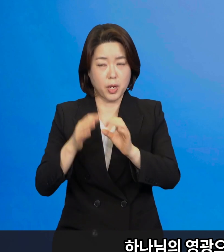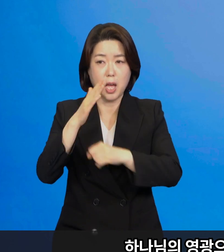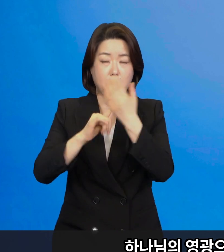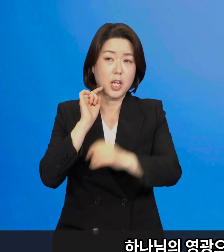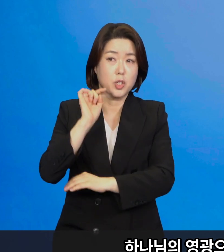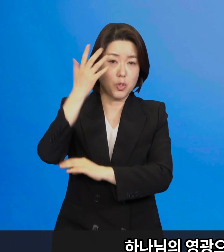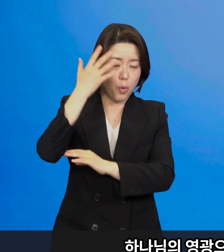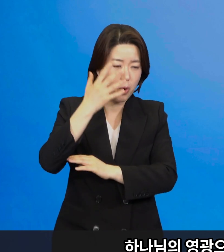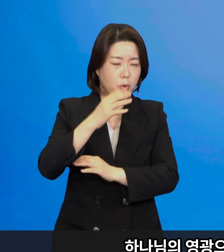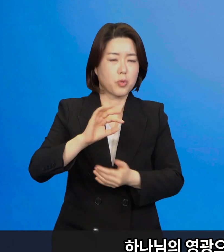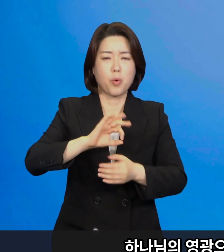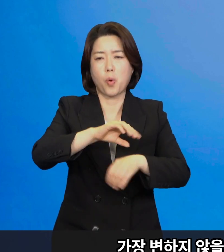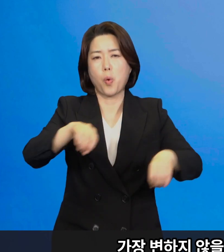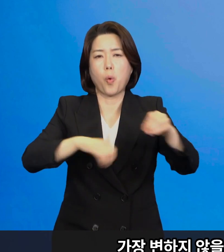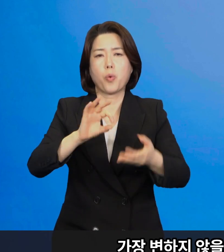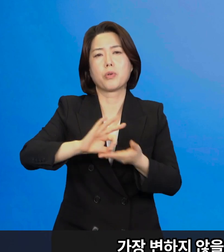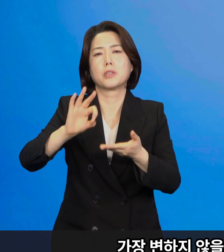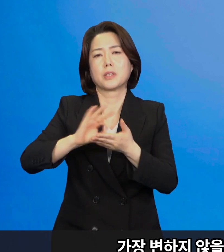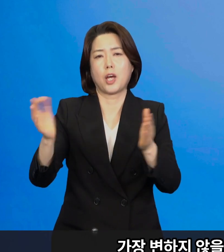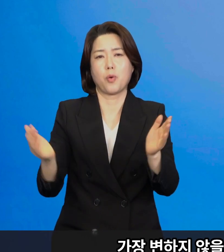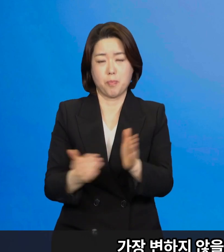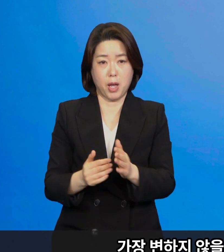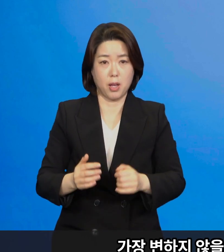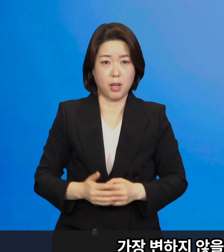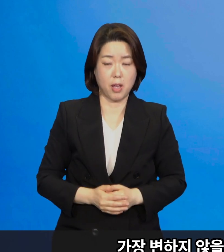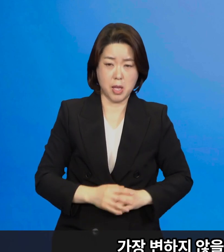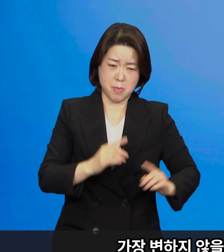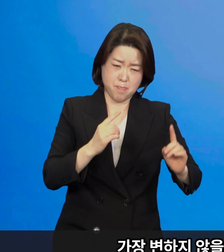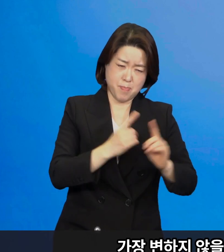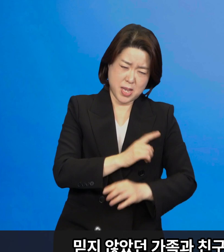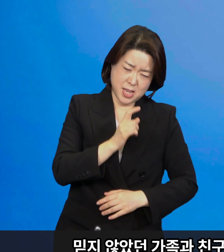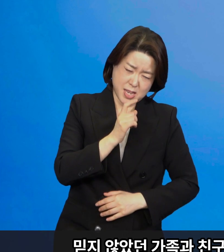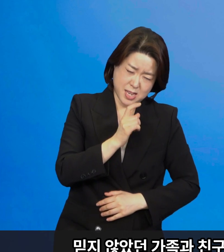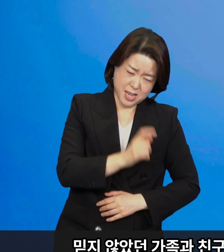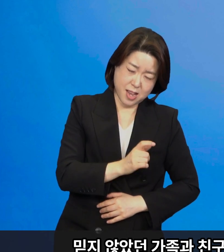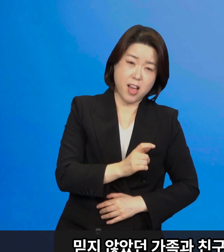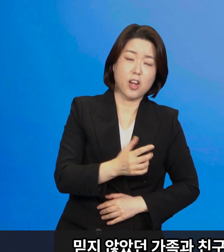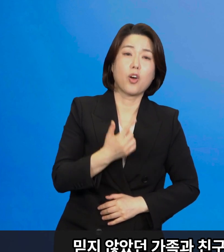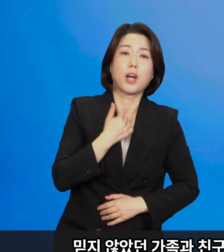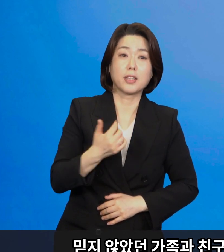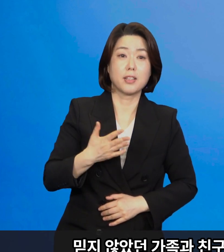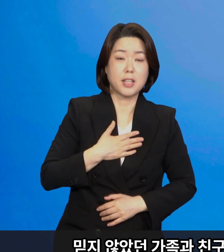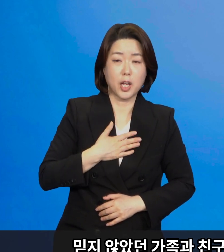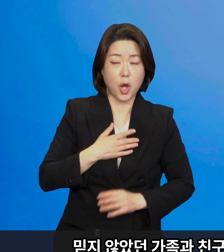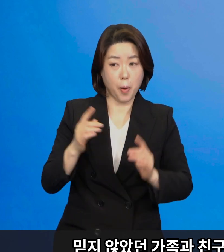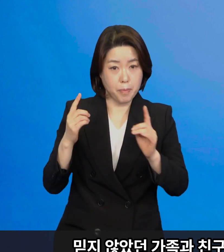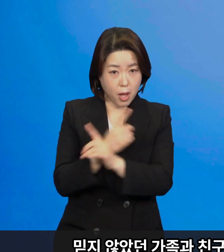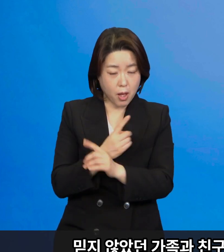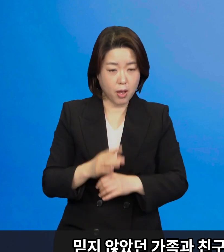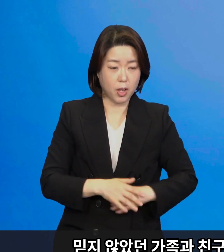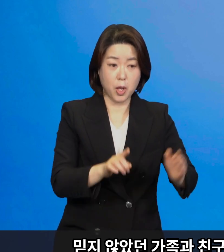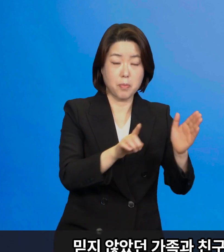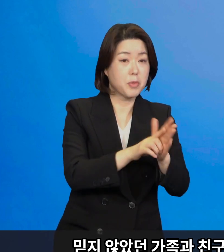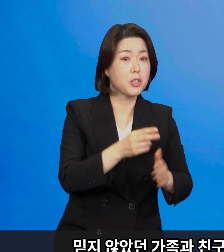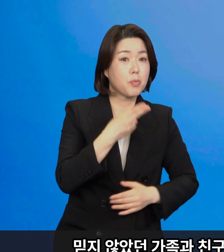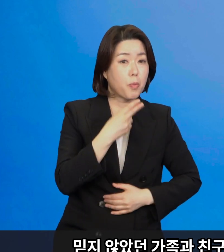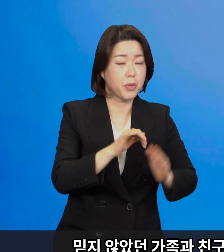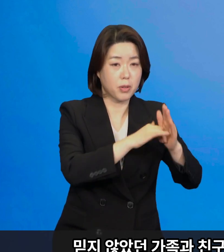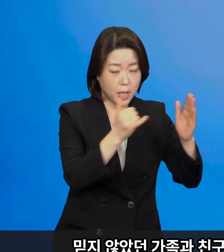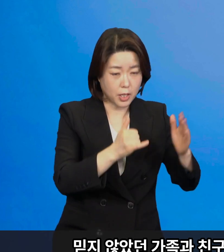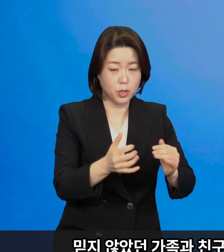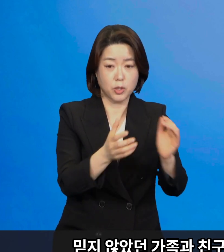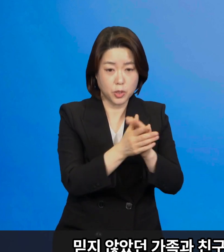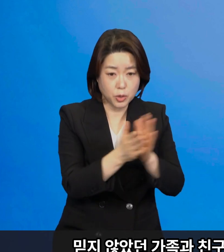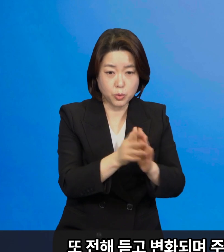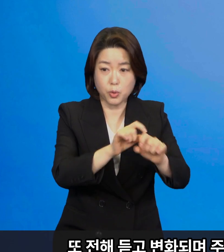영광으로 사용하셨습니다. 가장 변하지 않을 것 같은 제가 변하니 믿지 않았던 가족과 친구와 동료들 역시